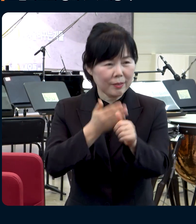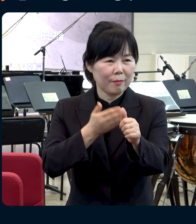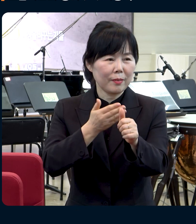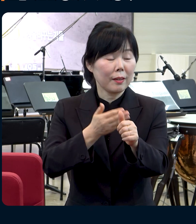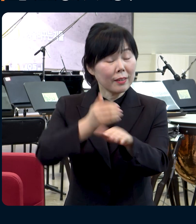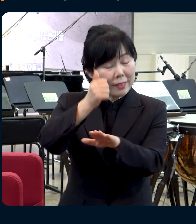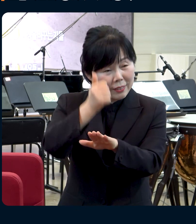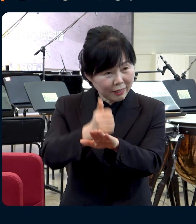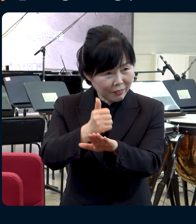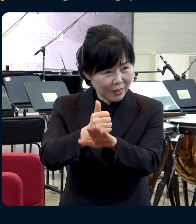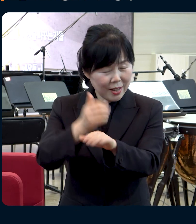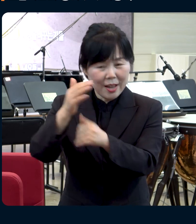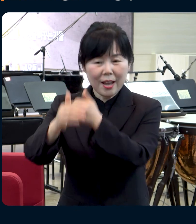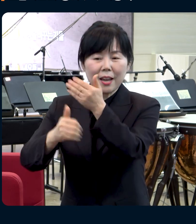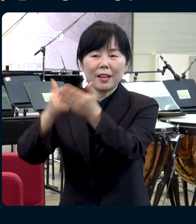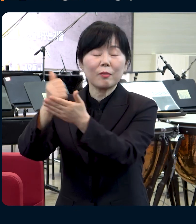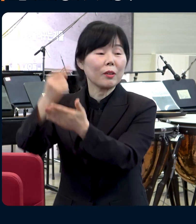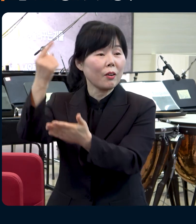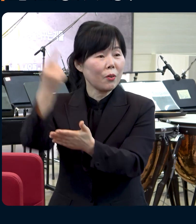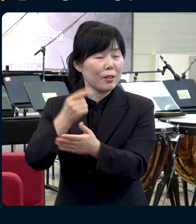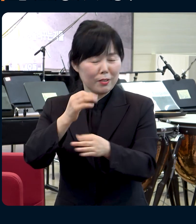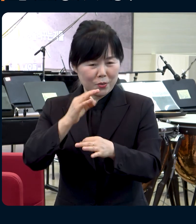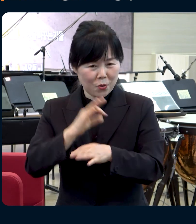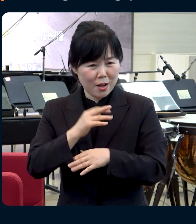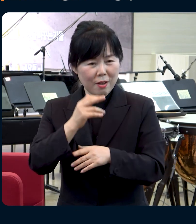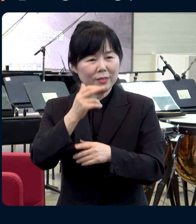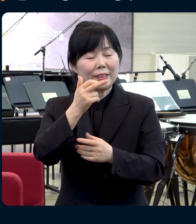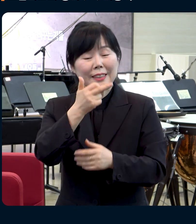말미암아 하늘로부터는 놀라운 큰